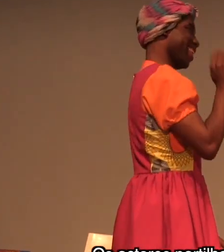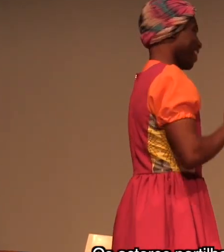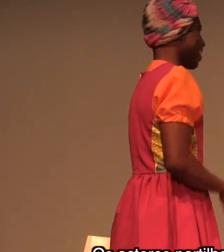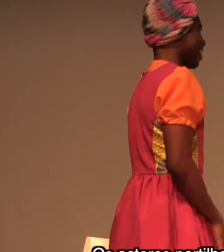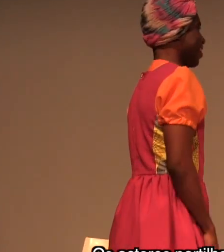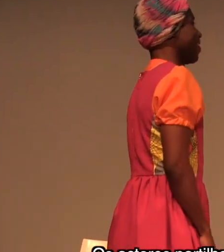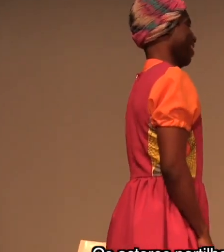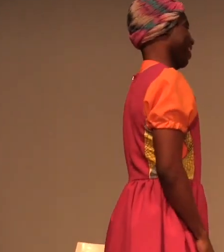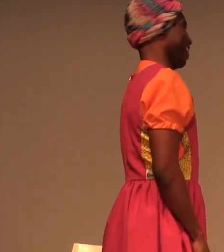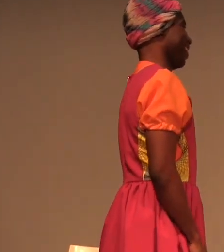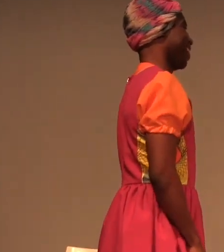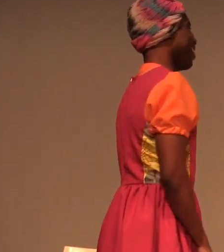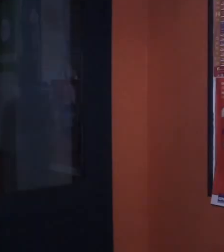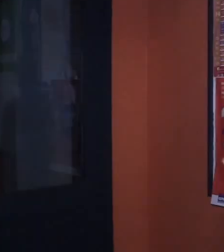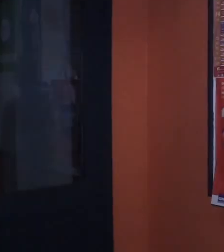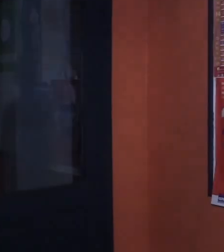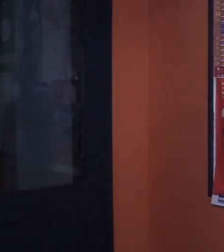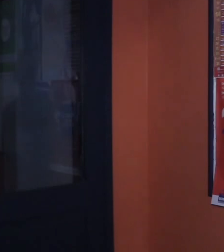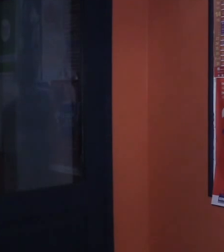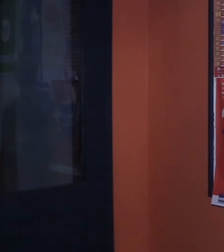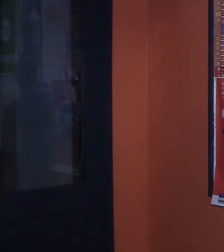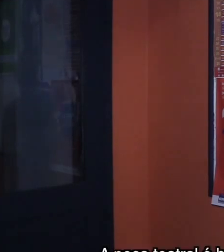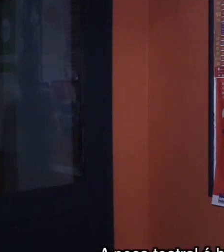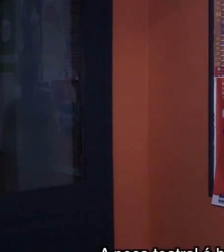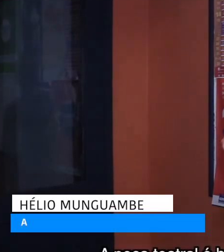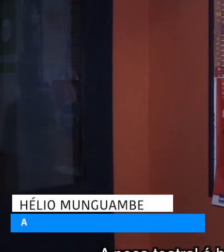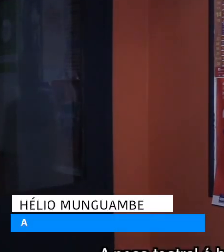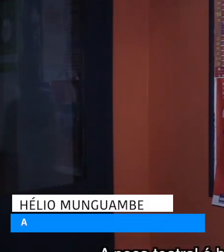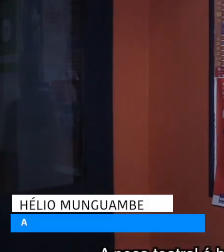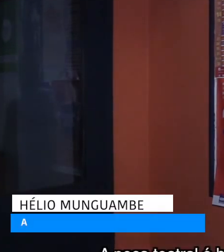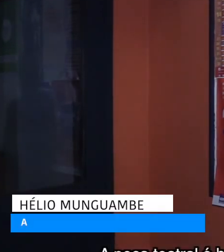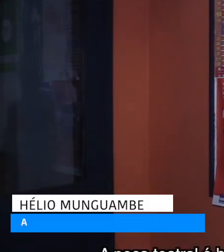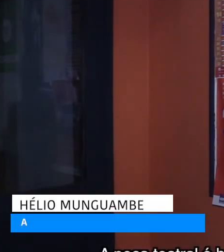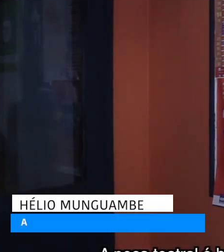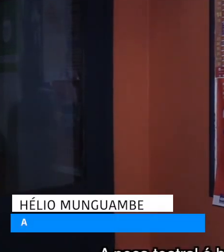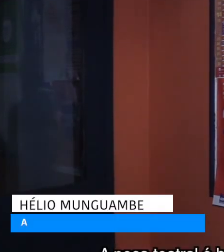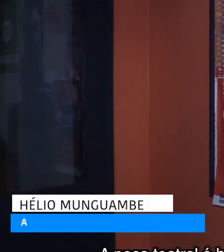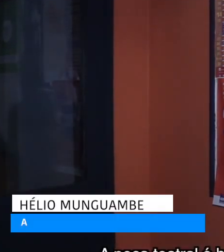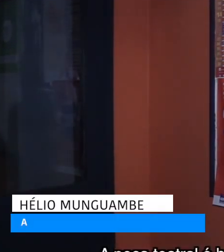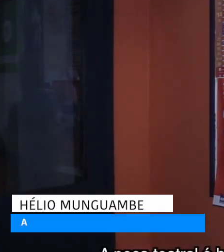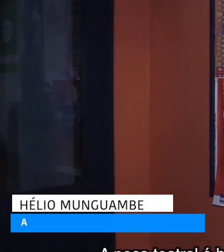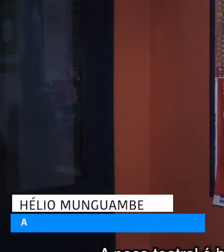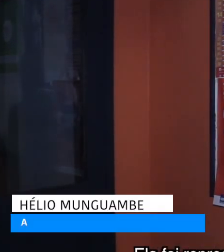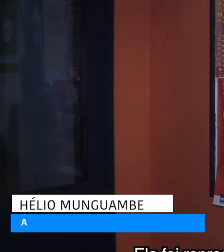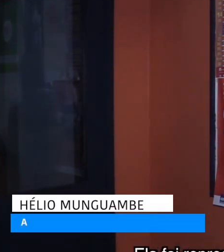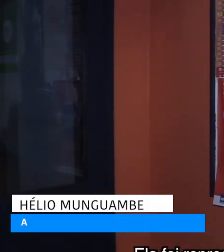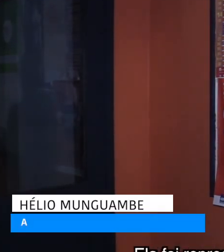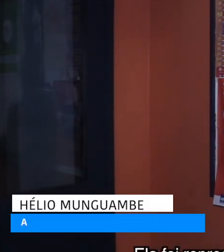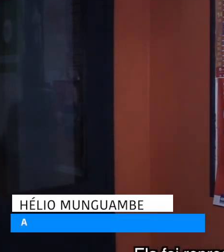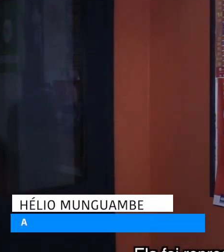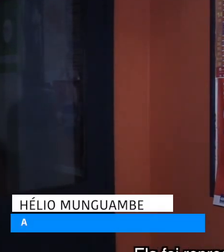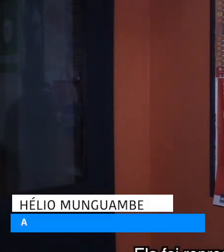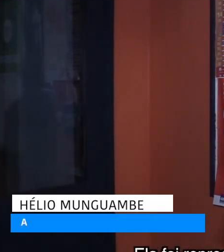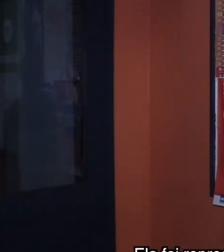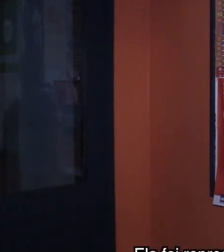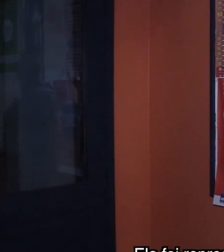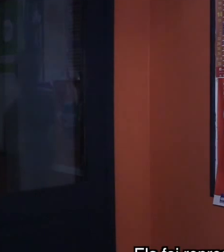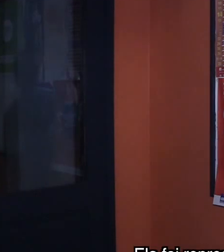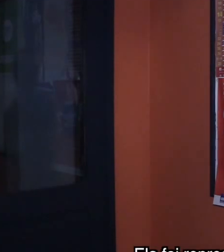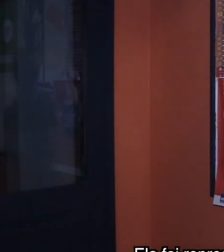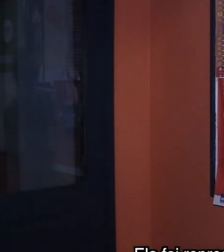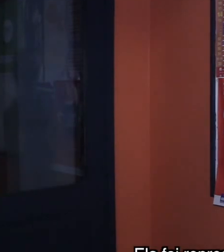sem o recurso à palavra. A peça teatral é baseada em obras literárias. Ela foi representada